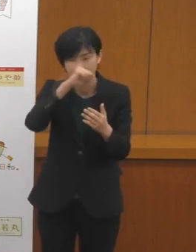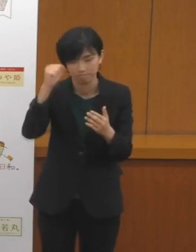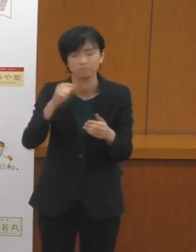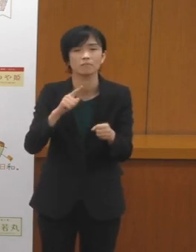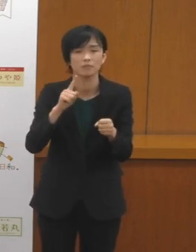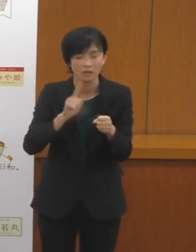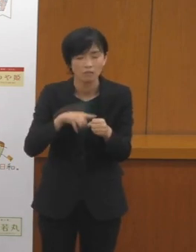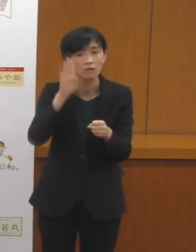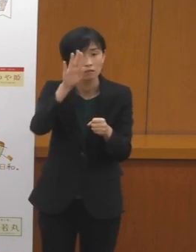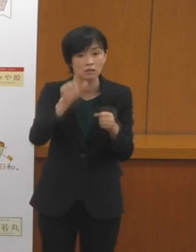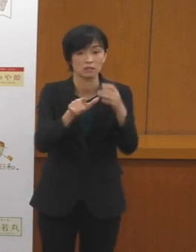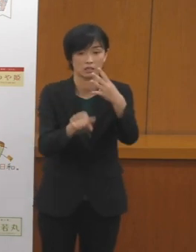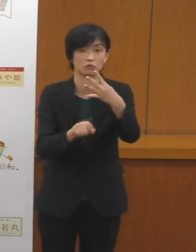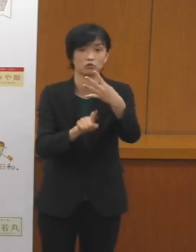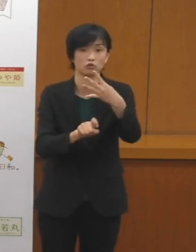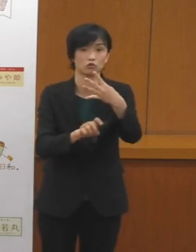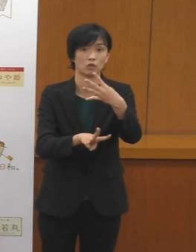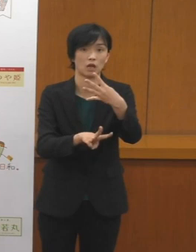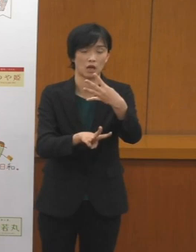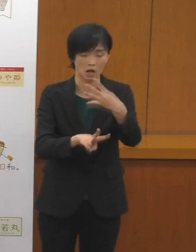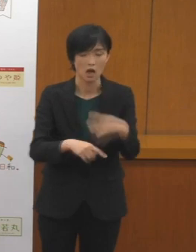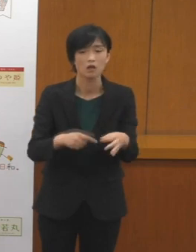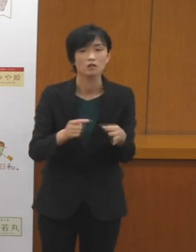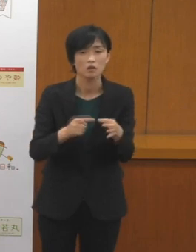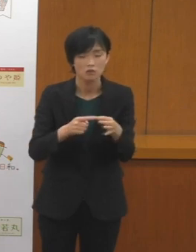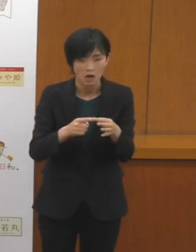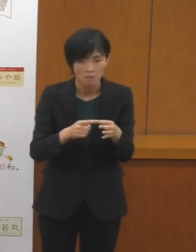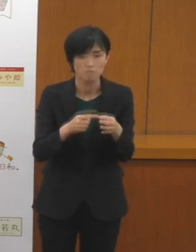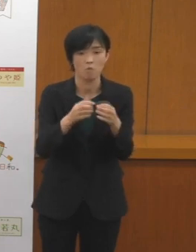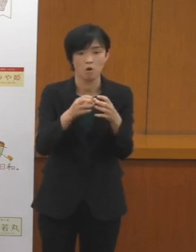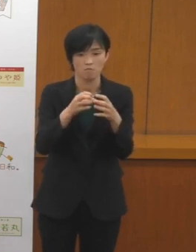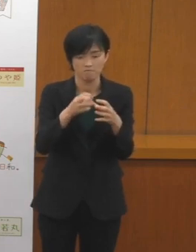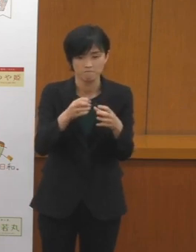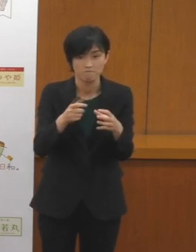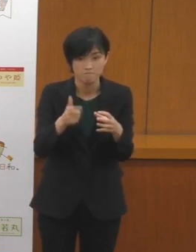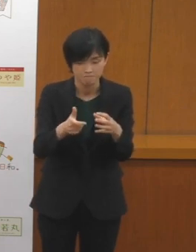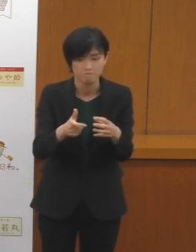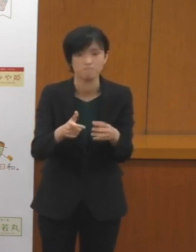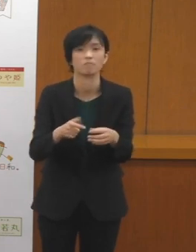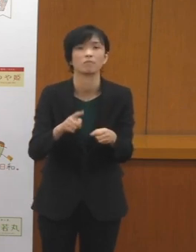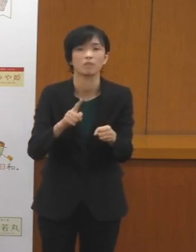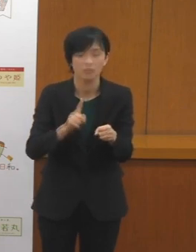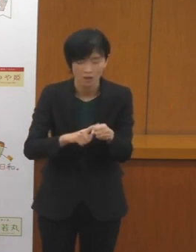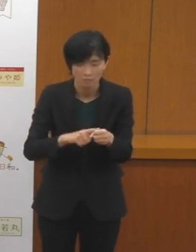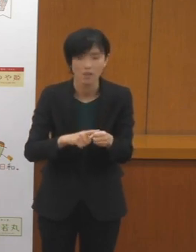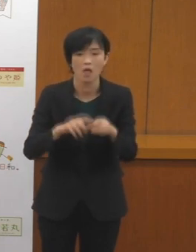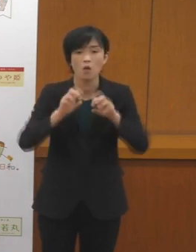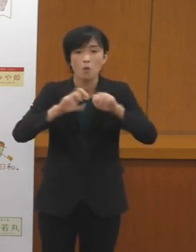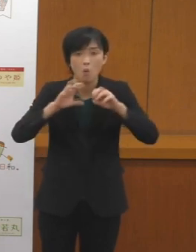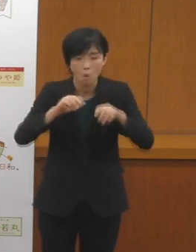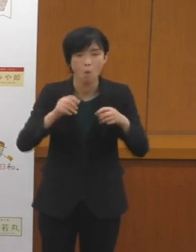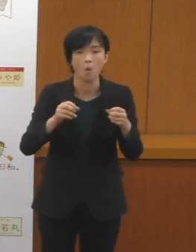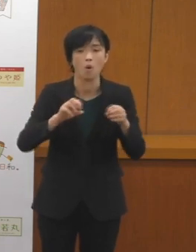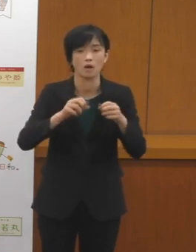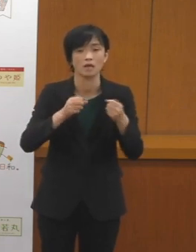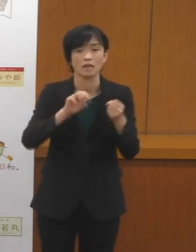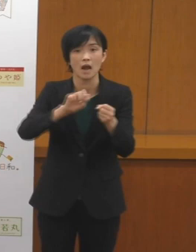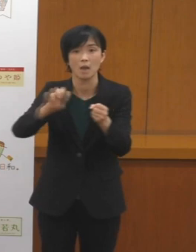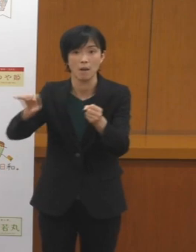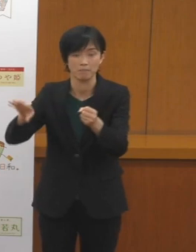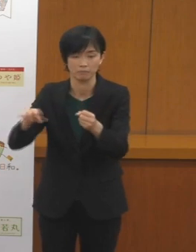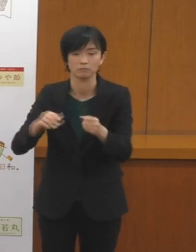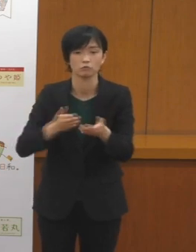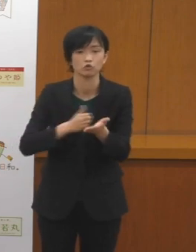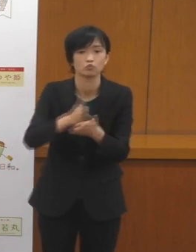4月13日にさくらんぼ結実確保に係る広報キャラバン出発式を行い